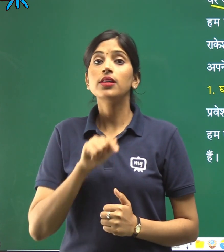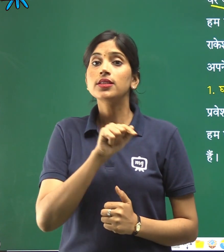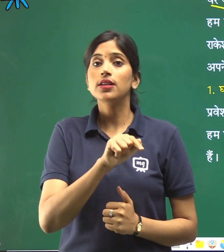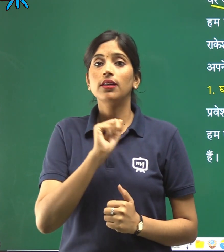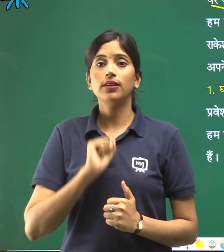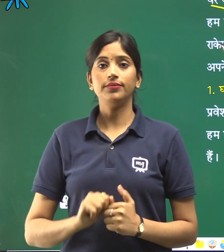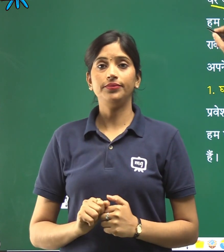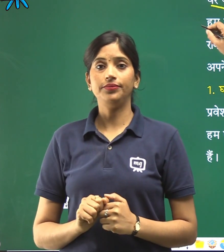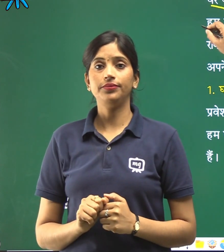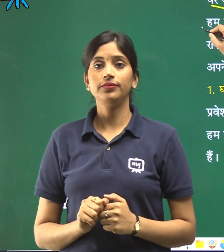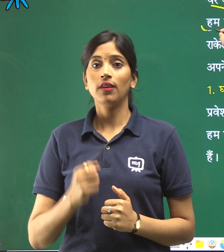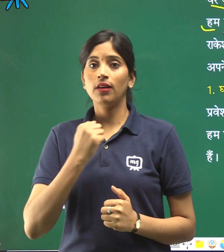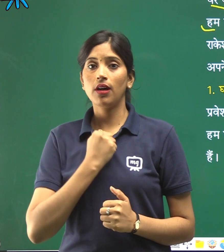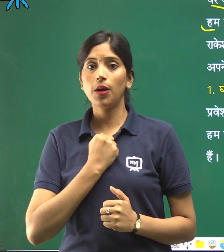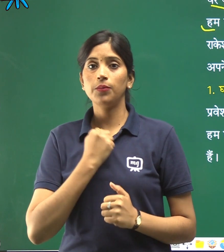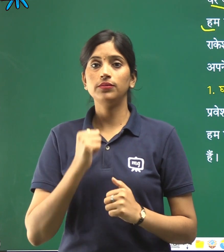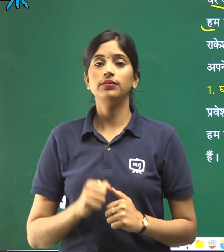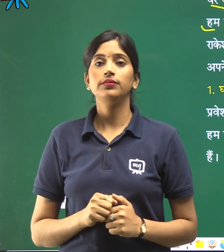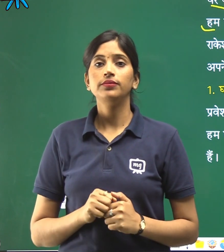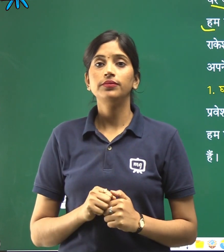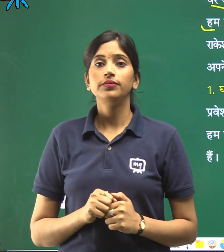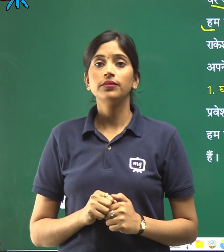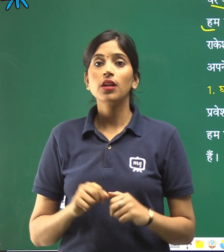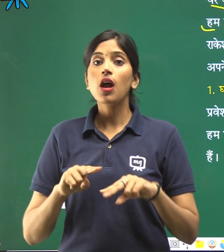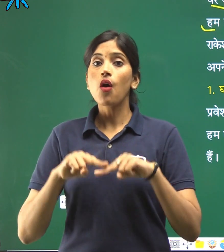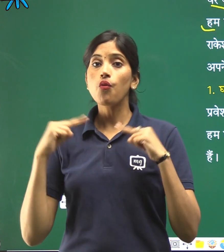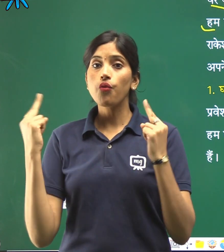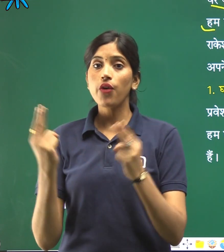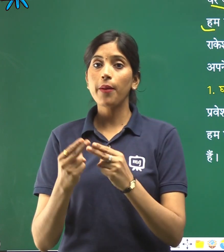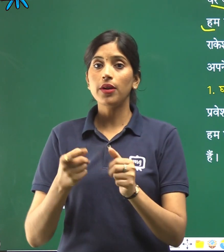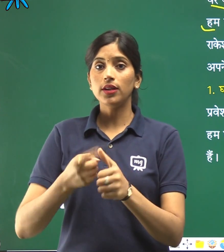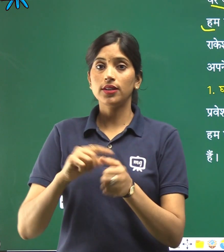जहां हम परिवार के साथ